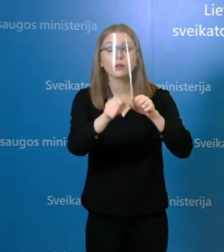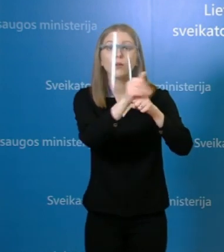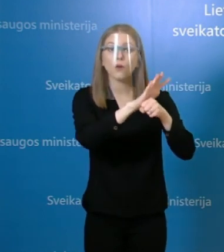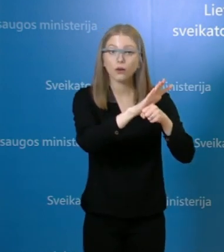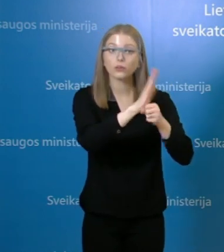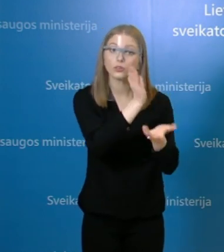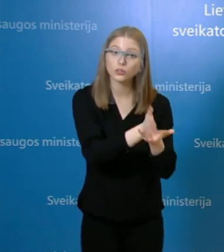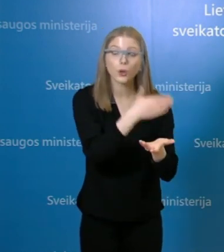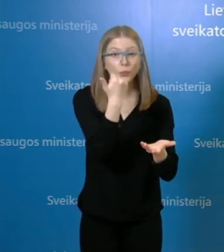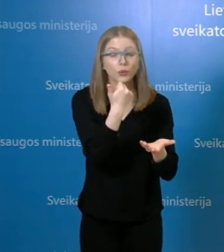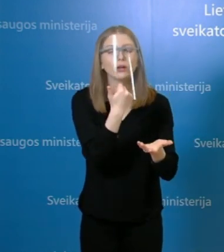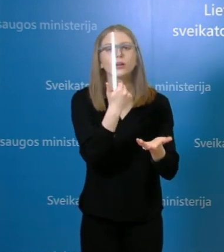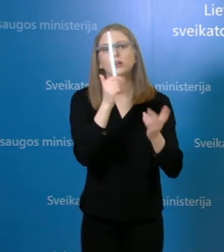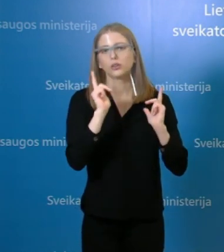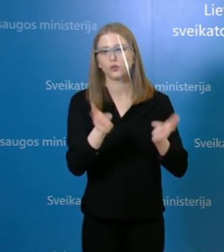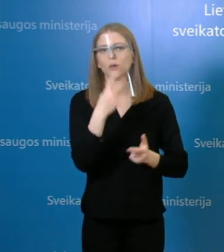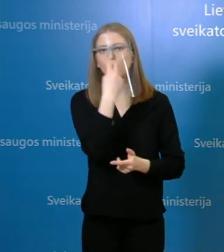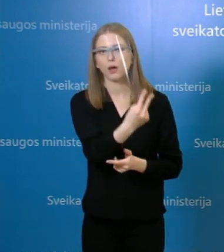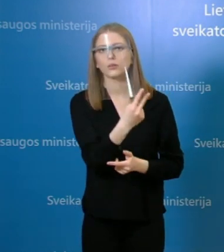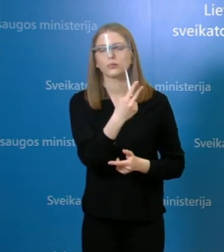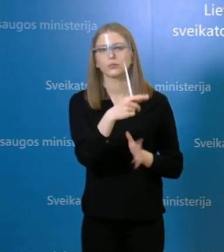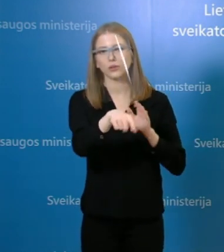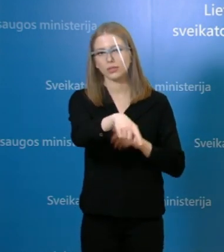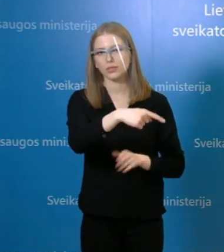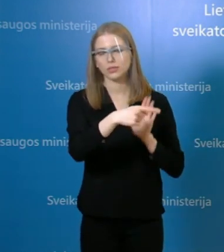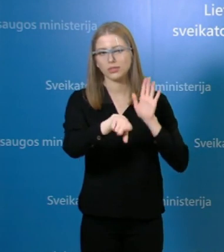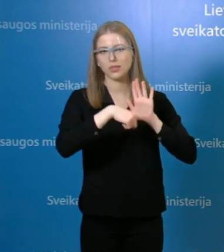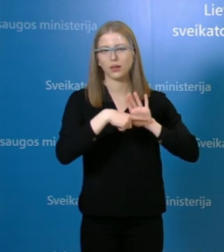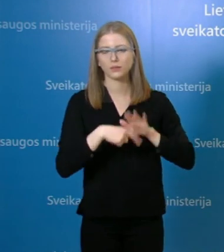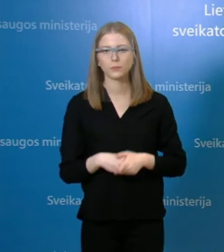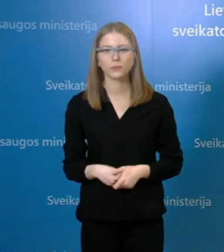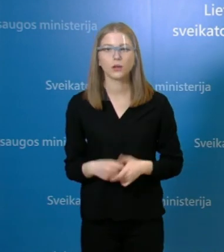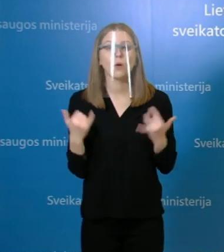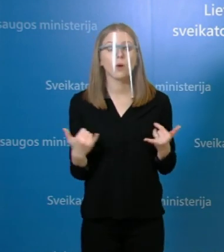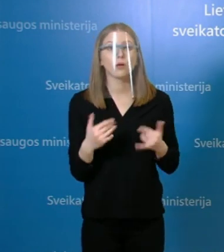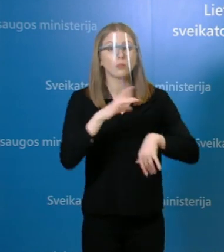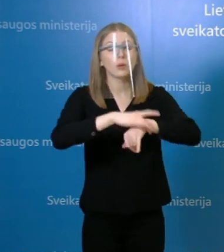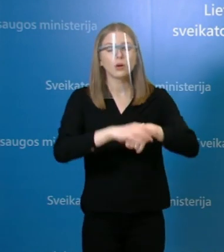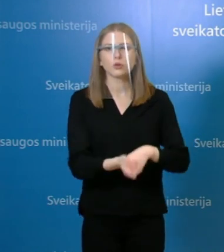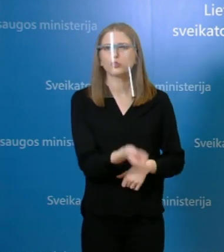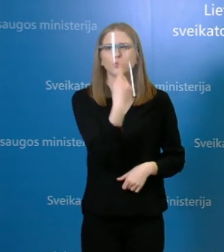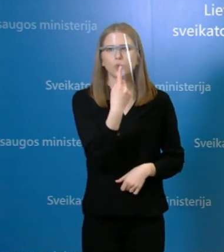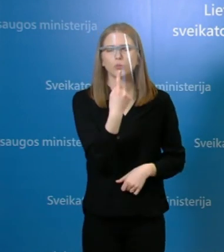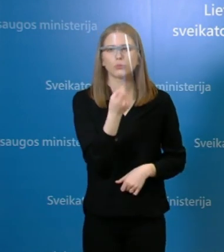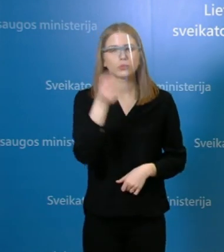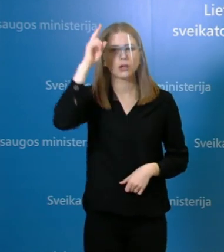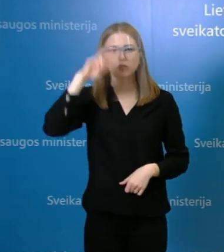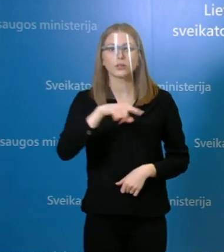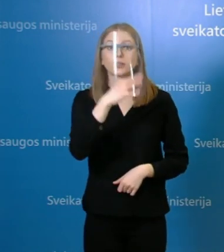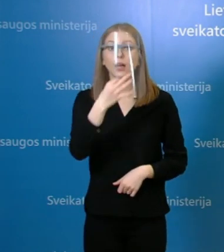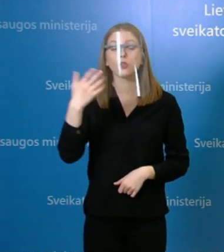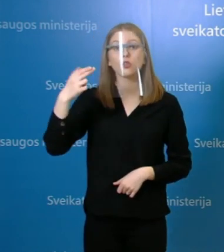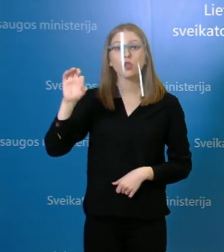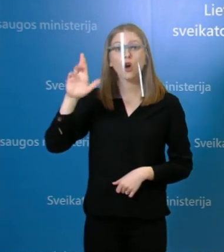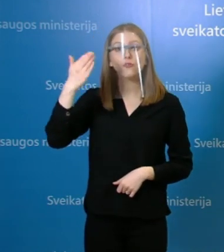neigiami. Aplinkybės, kaip asmo užsikrėte COVID-19, nėra aiškios. Asmo minėjau, kad lankėsi parduotuvėje Norfoje